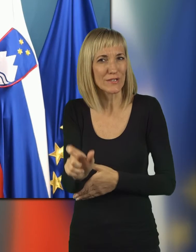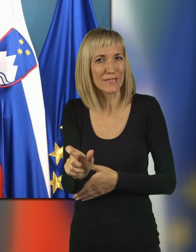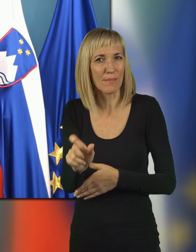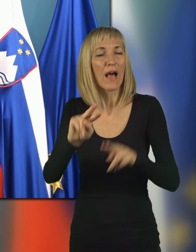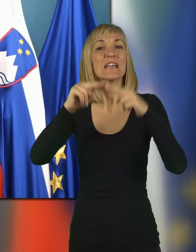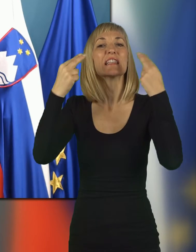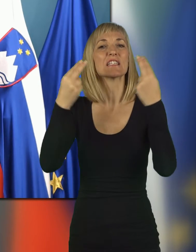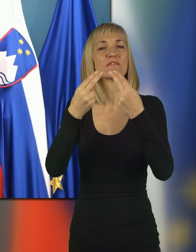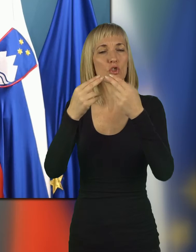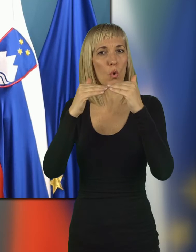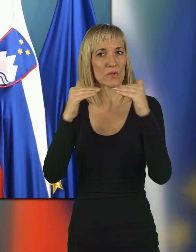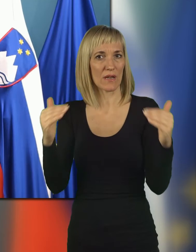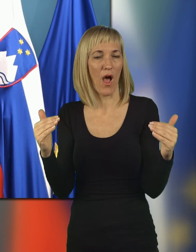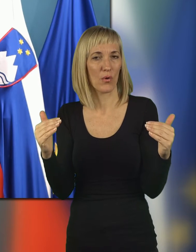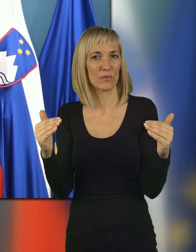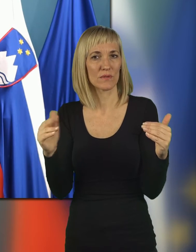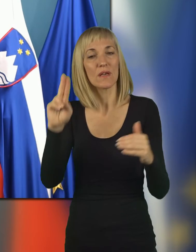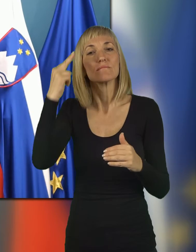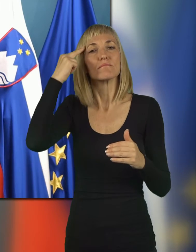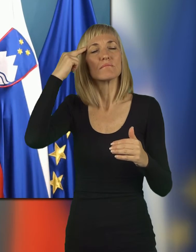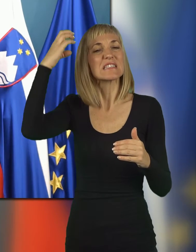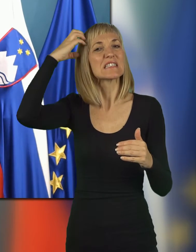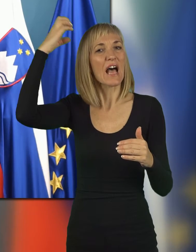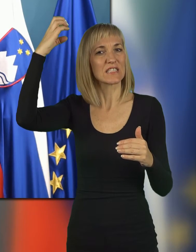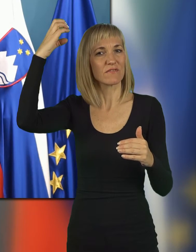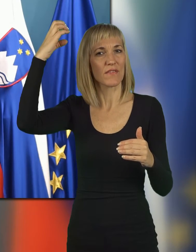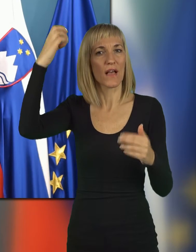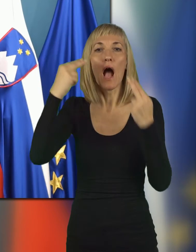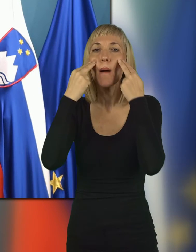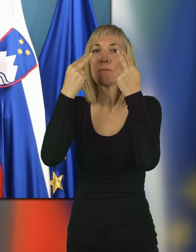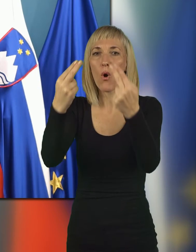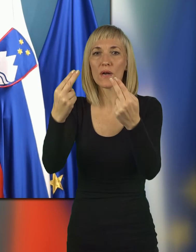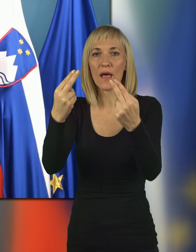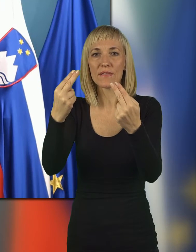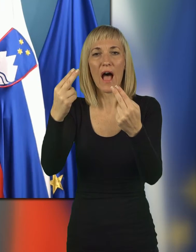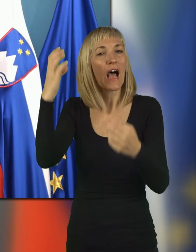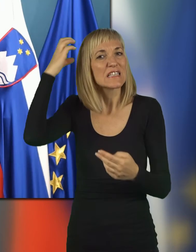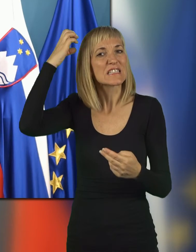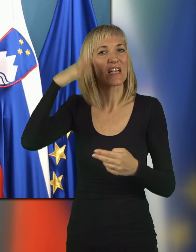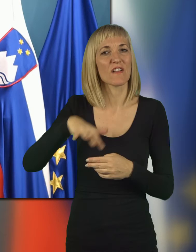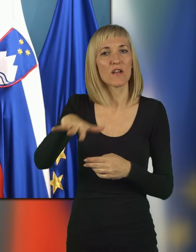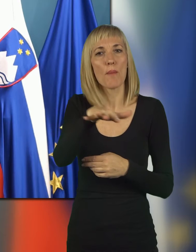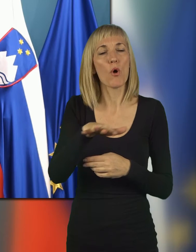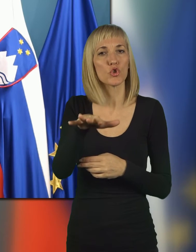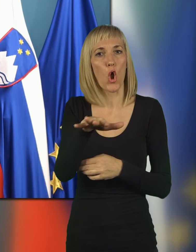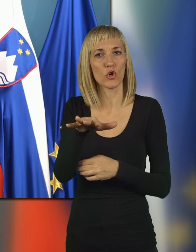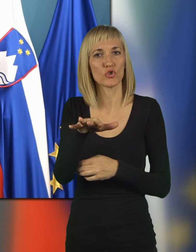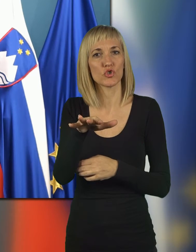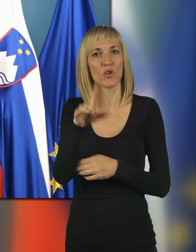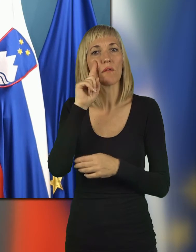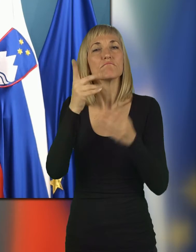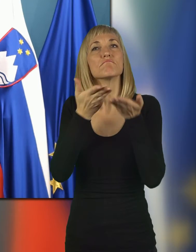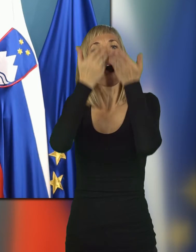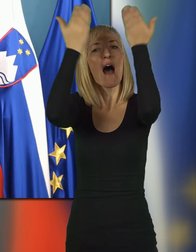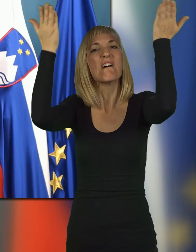utemeljiteljev na svetovni ravni znanstvenega pogleda in znanstvenega področja na področju